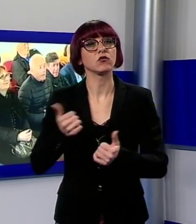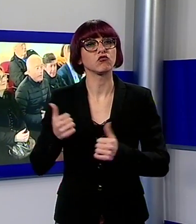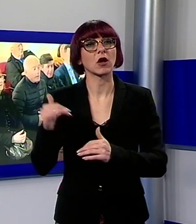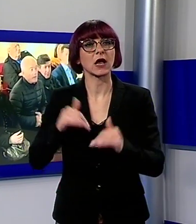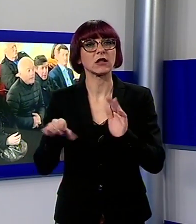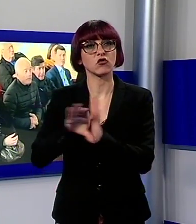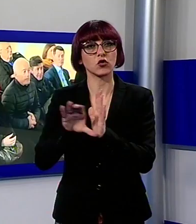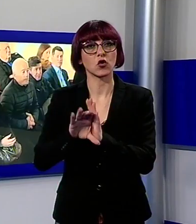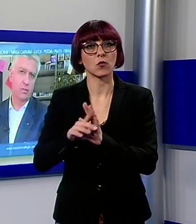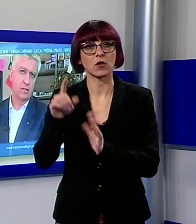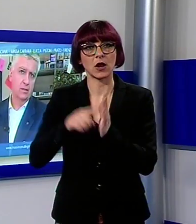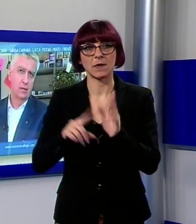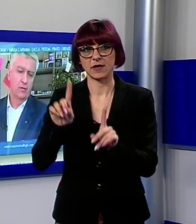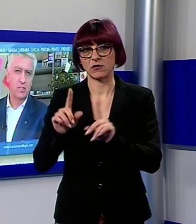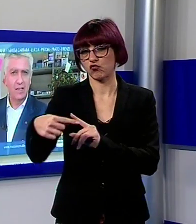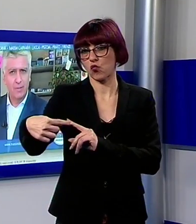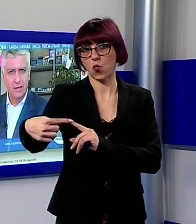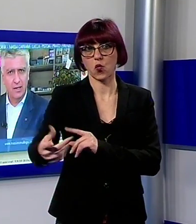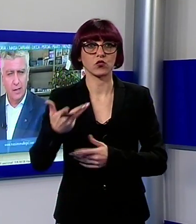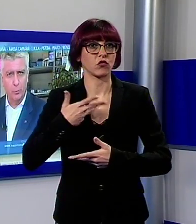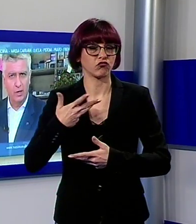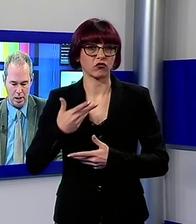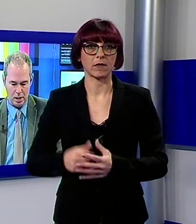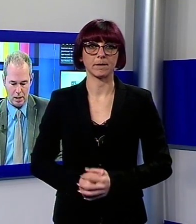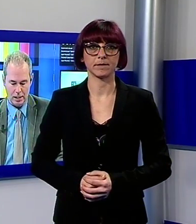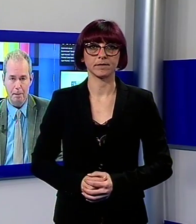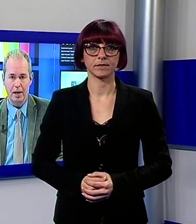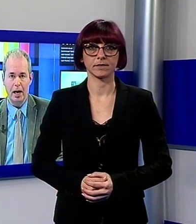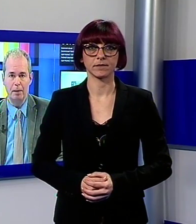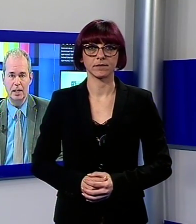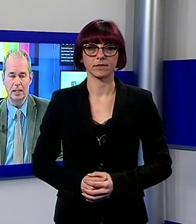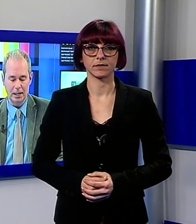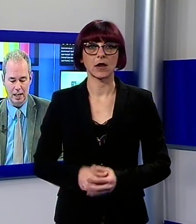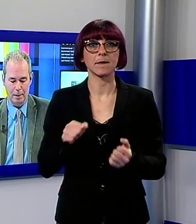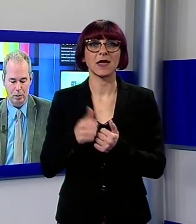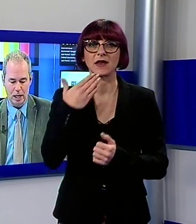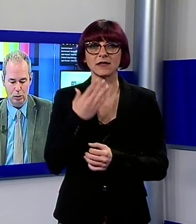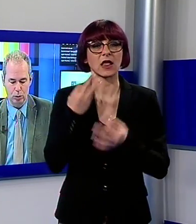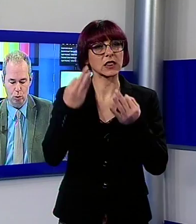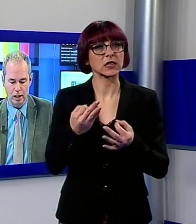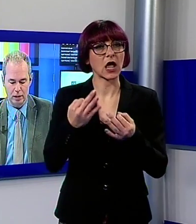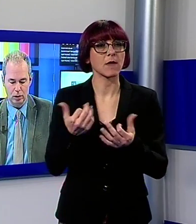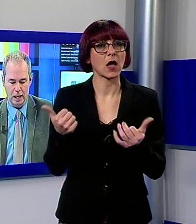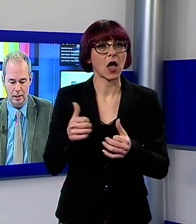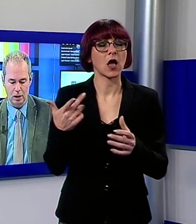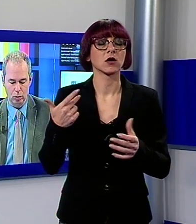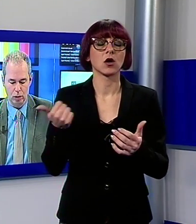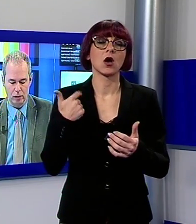cittadini voteranno per la continuità, ha detto. Sempre a Pietrasanta è approdato il tour elettorale